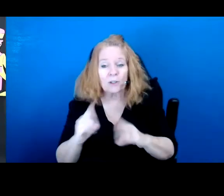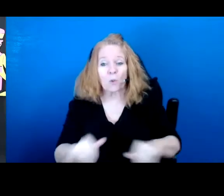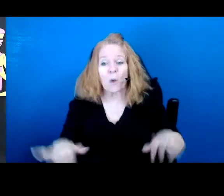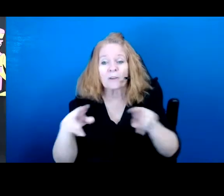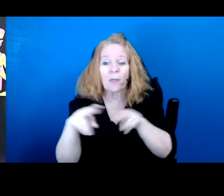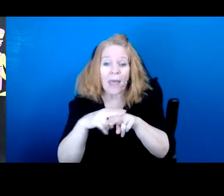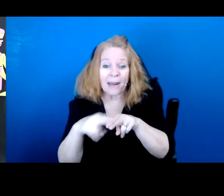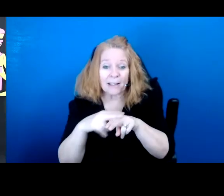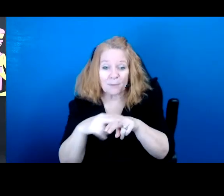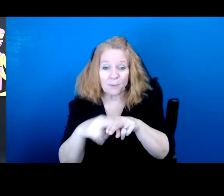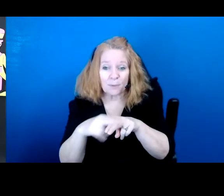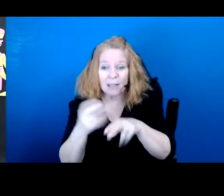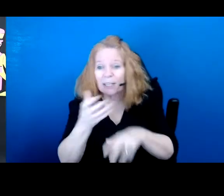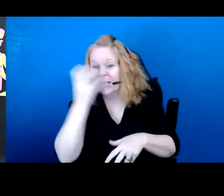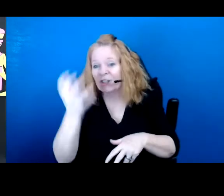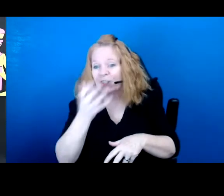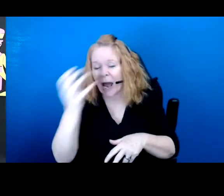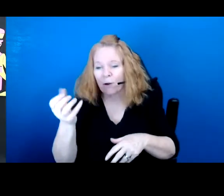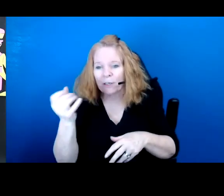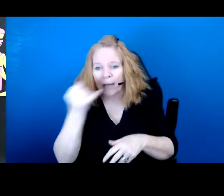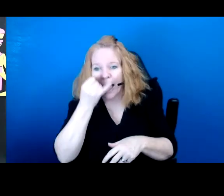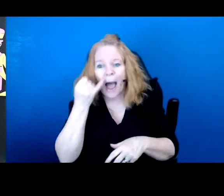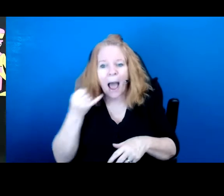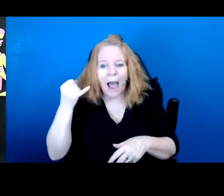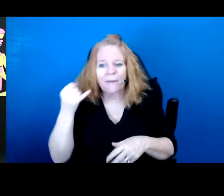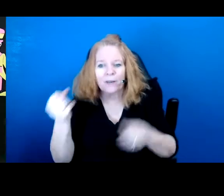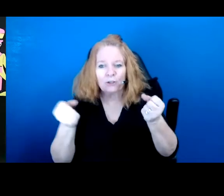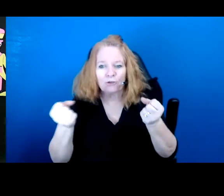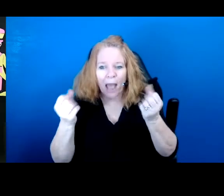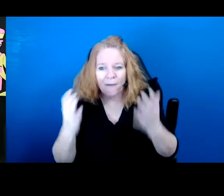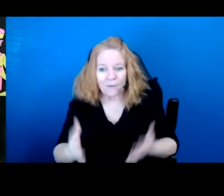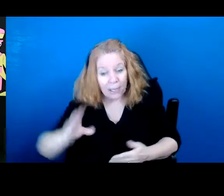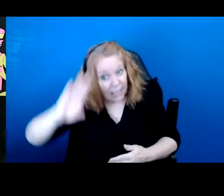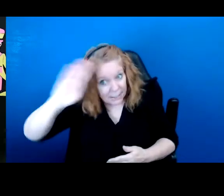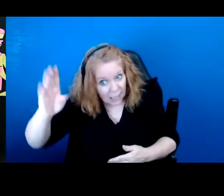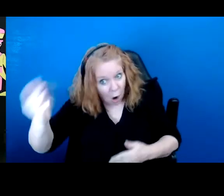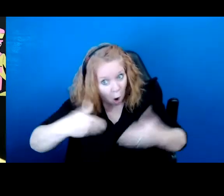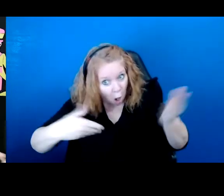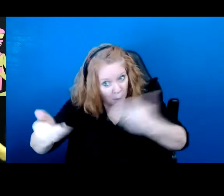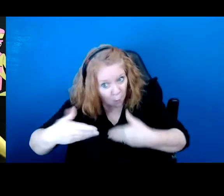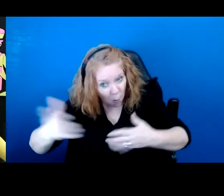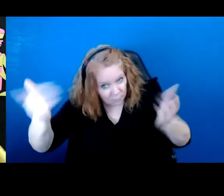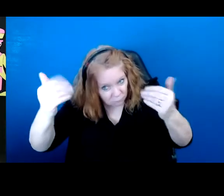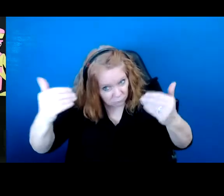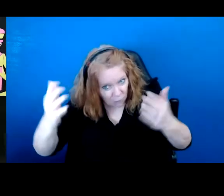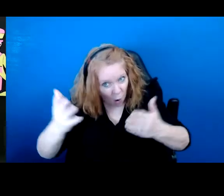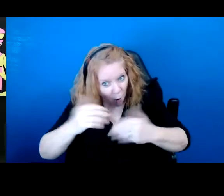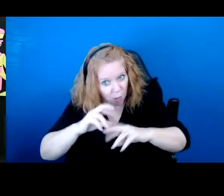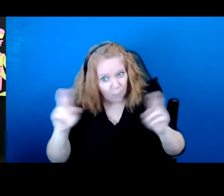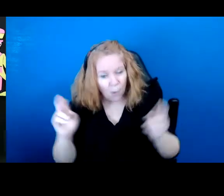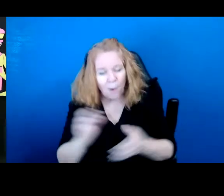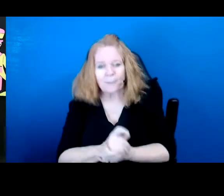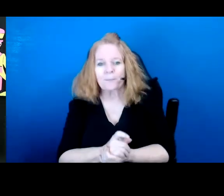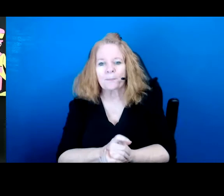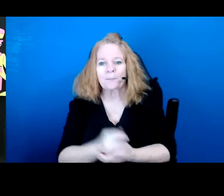todos arriba al tren para la aventura de invierno y el señor ibor dice todos